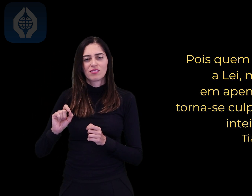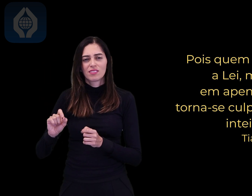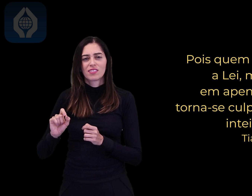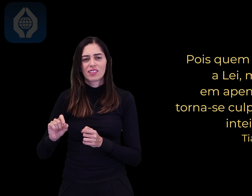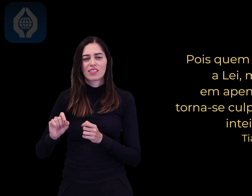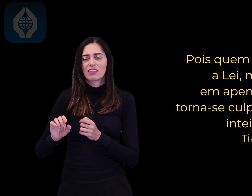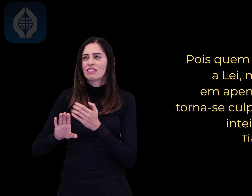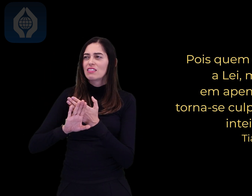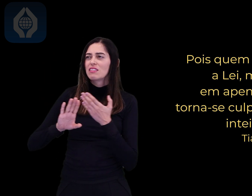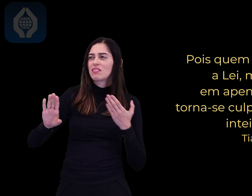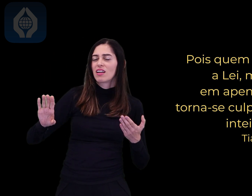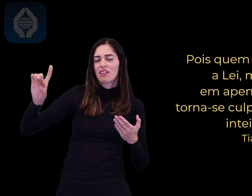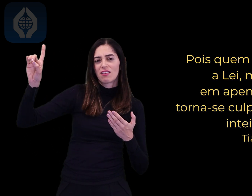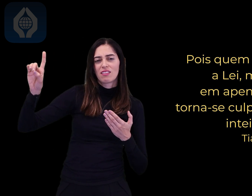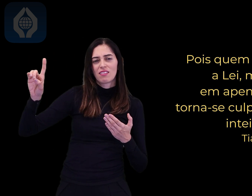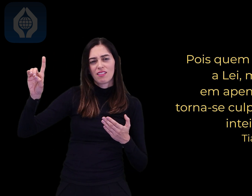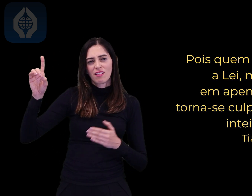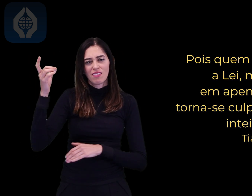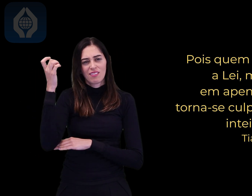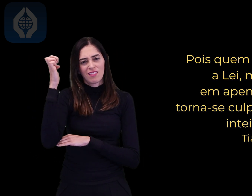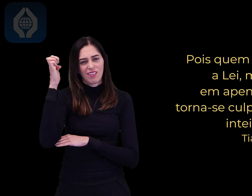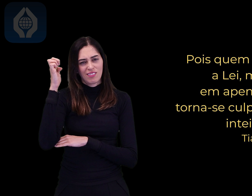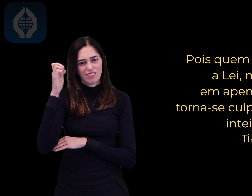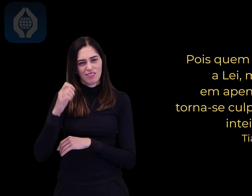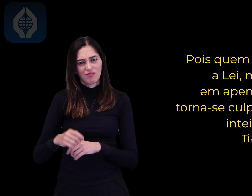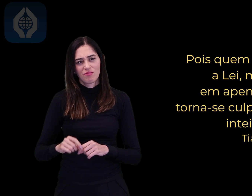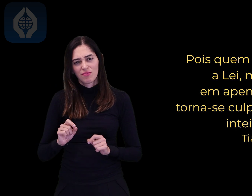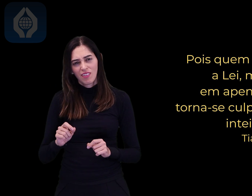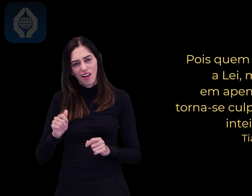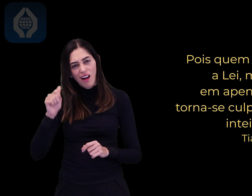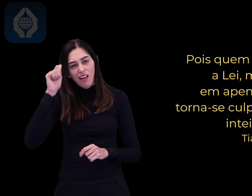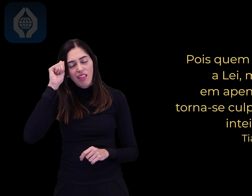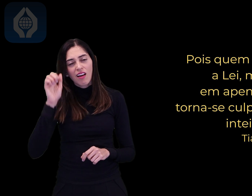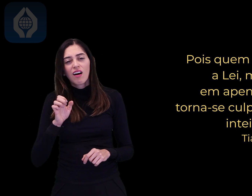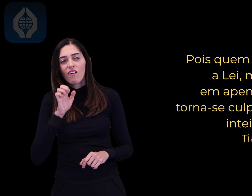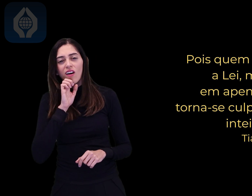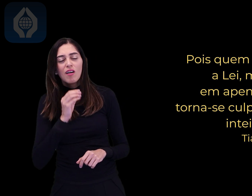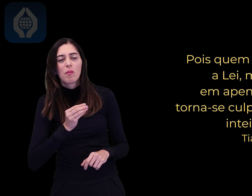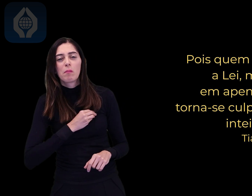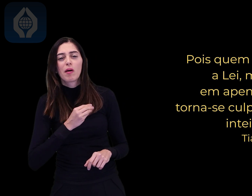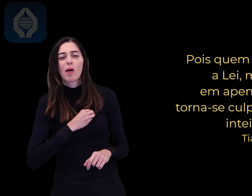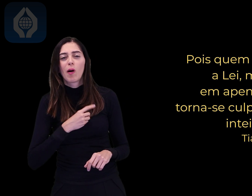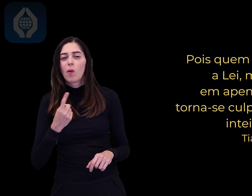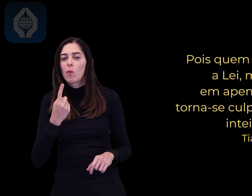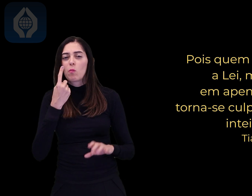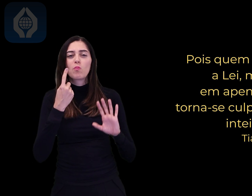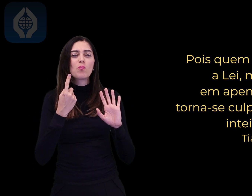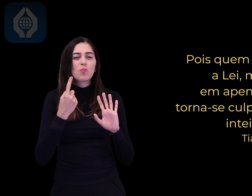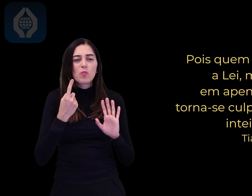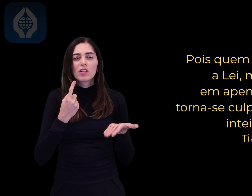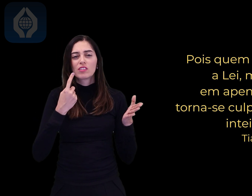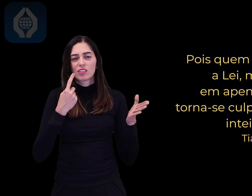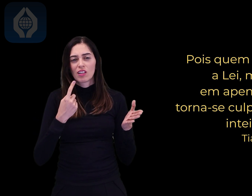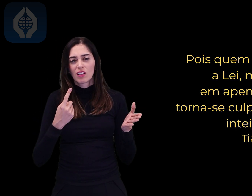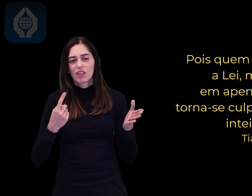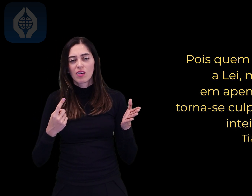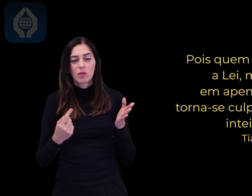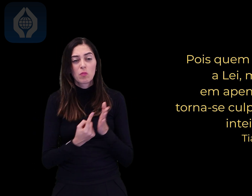de serem separados de Deus e expulsos do jardim? Adão e Eva pecaram apenas uma vez e